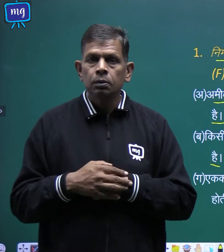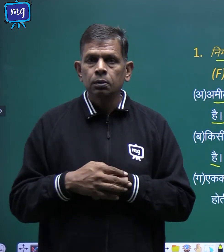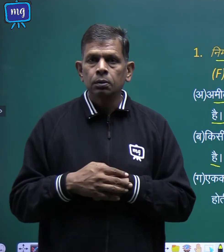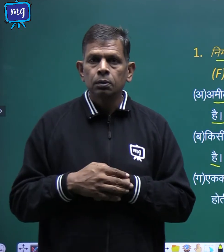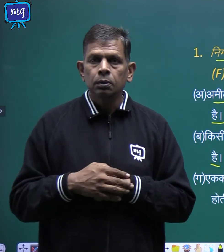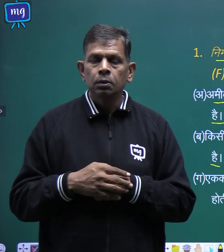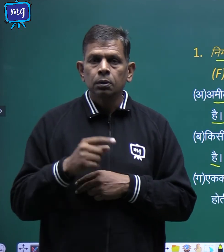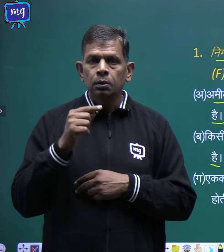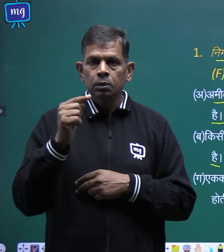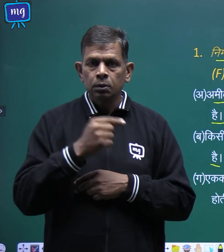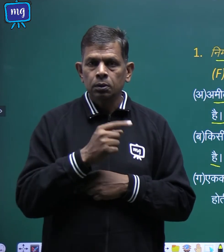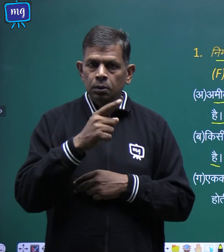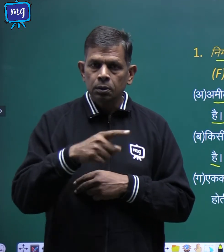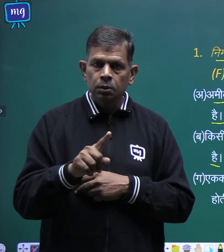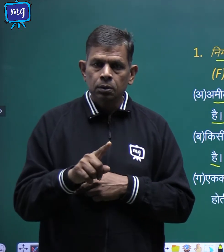क्या ये सही है?